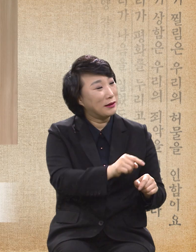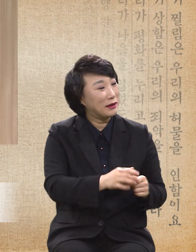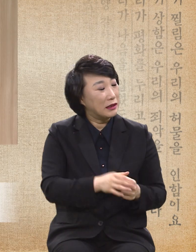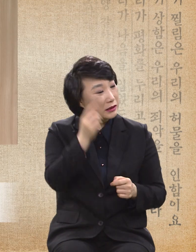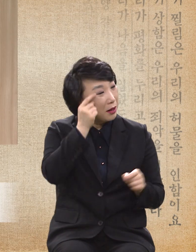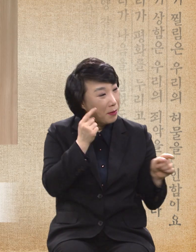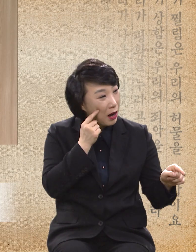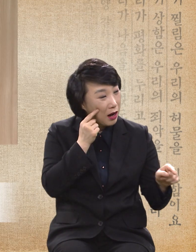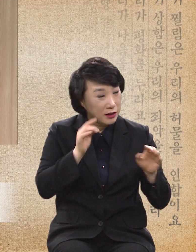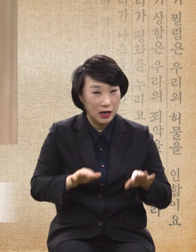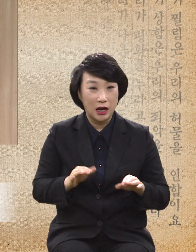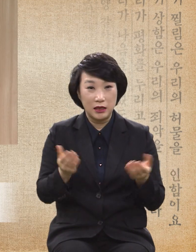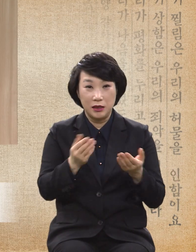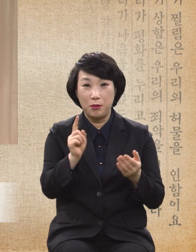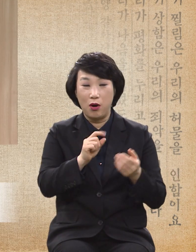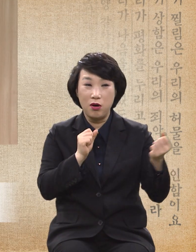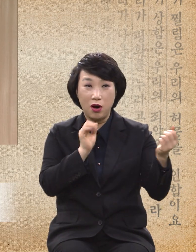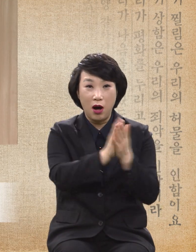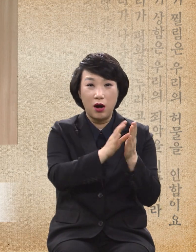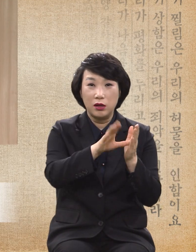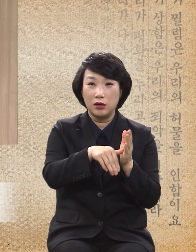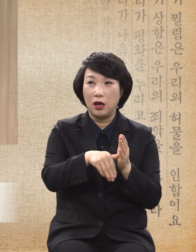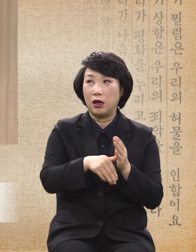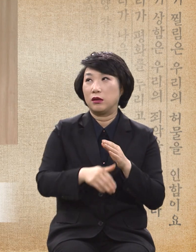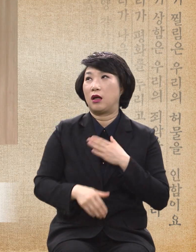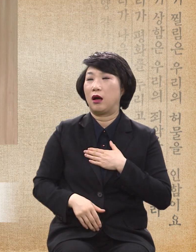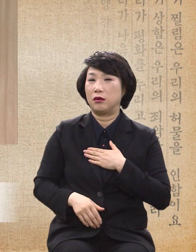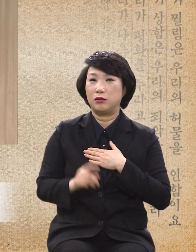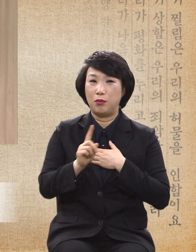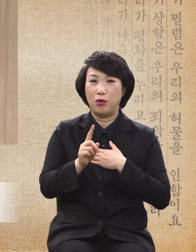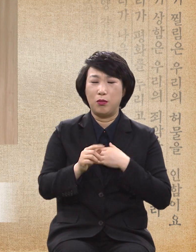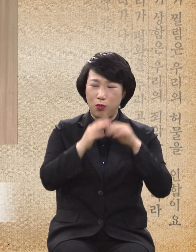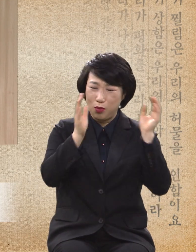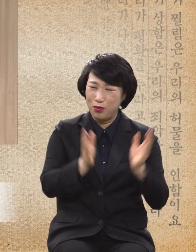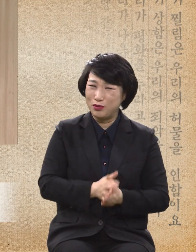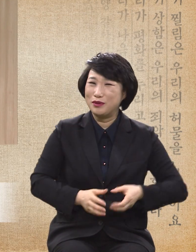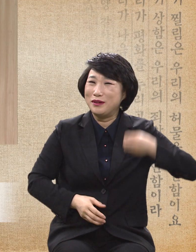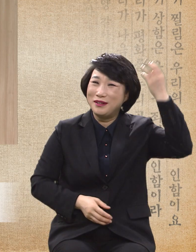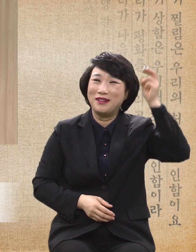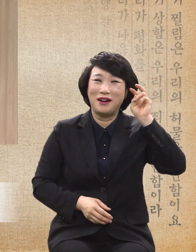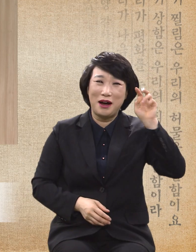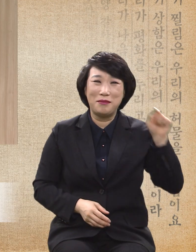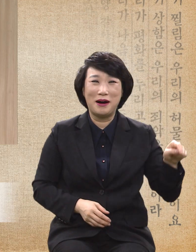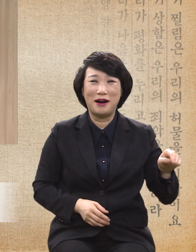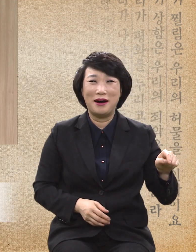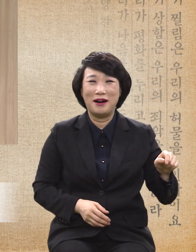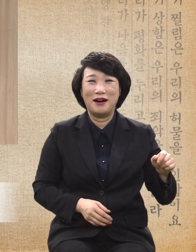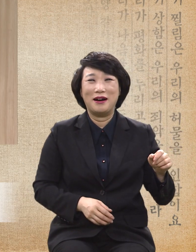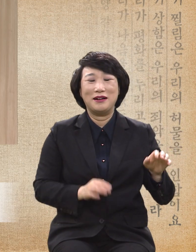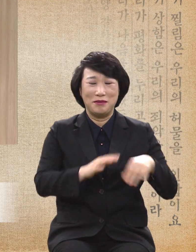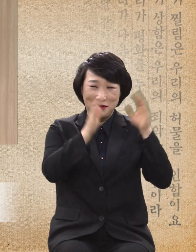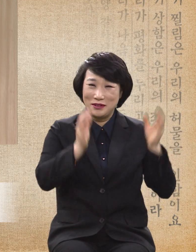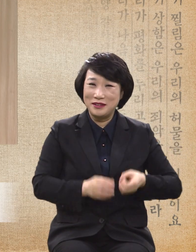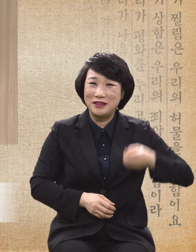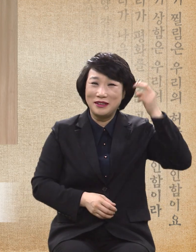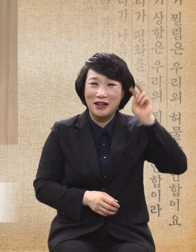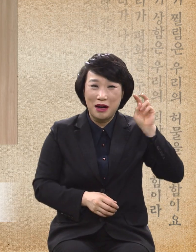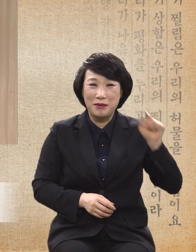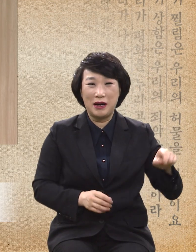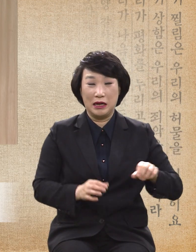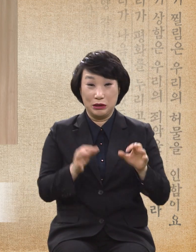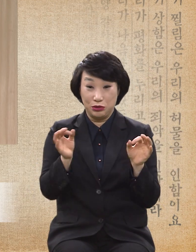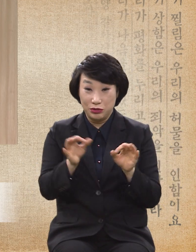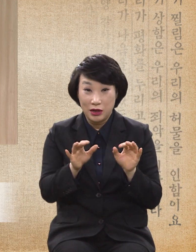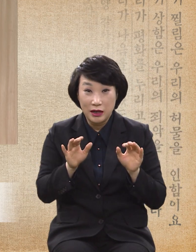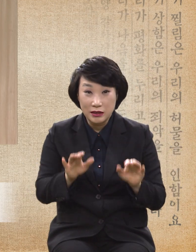그런데 자기에게 무슨 일이 닥치면 다 잊어버리나 봐. 다 잊어버리나 봐. 그게